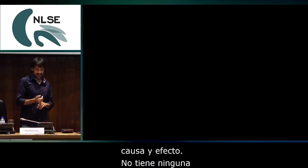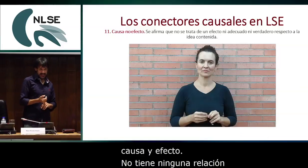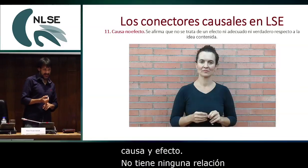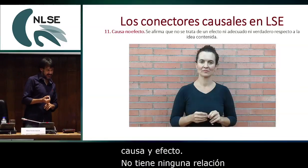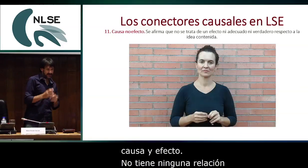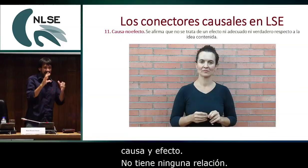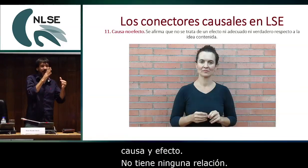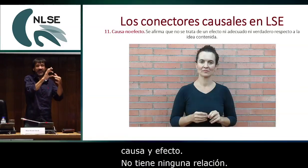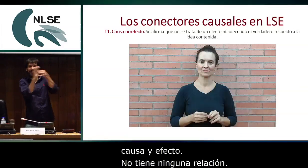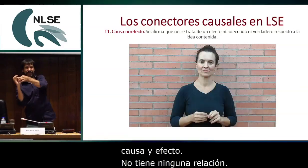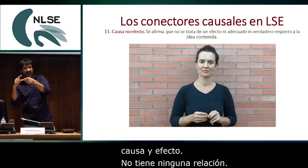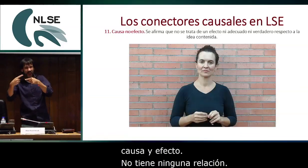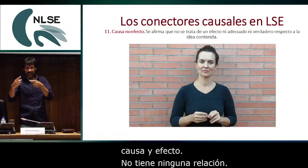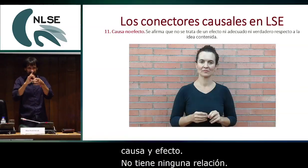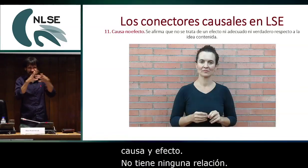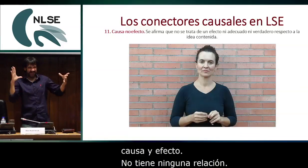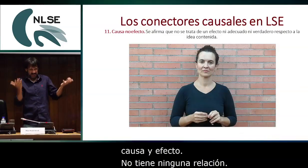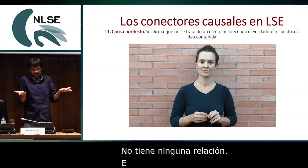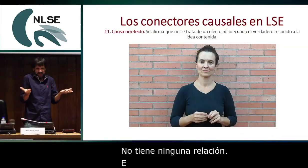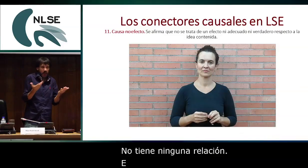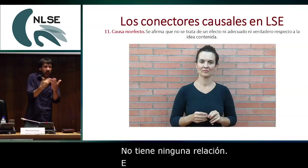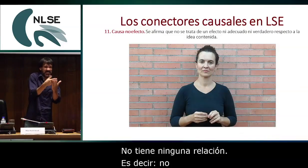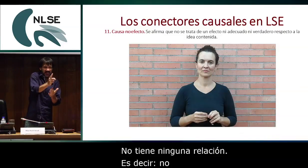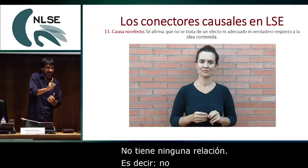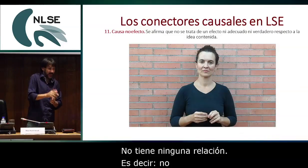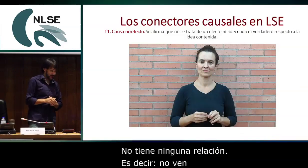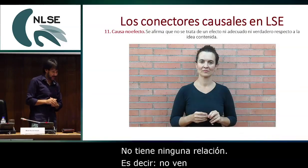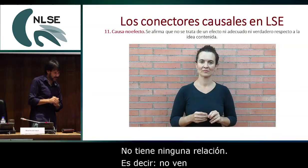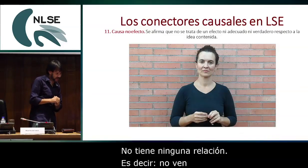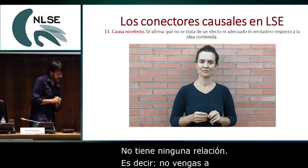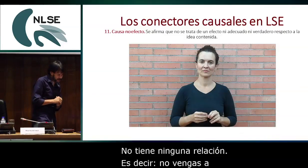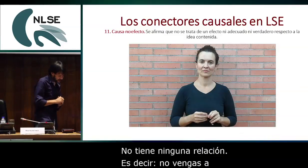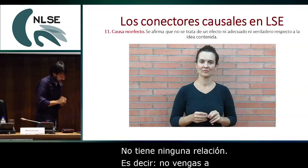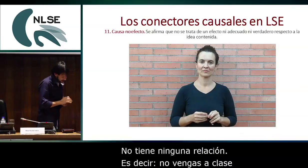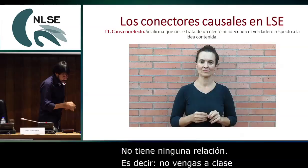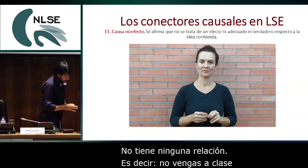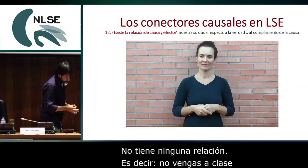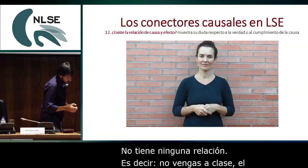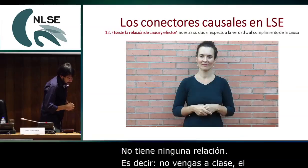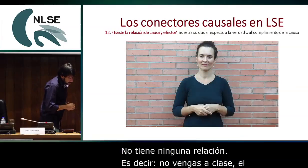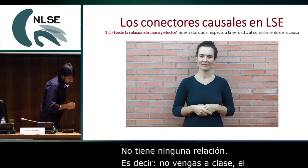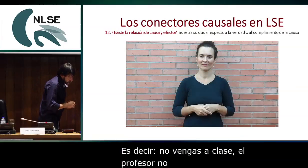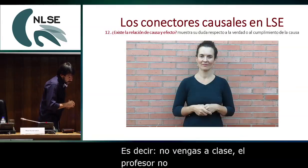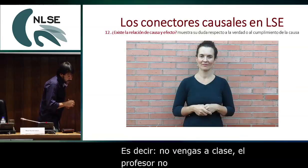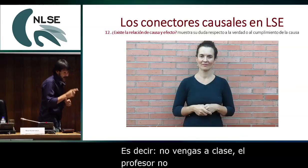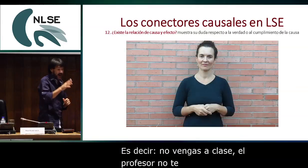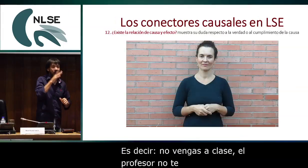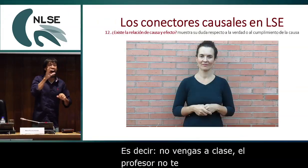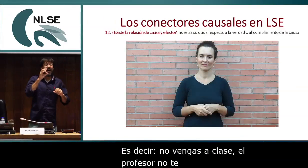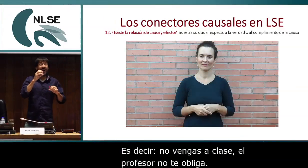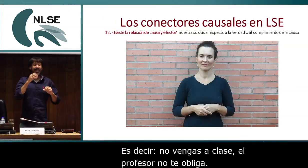Es decir, no vengas a clase, el profesor no te obliga. No tiene ninguna relación una parte del mensaje con el otro. No es